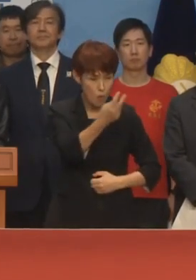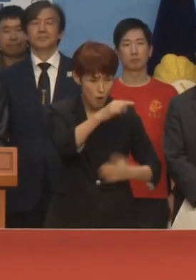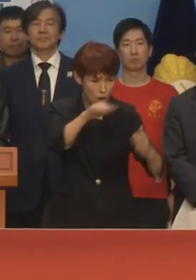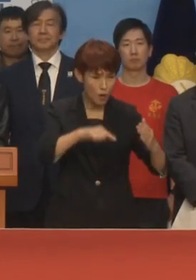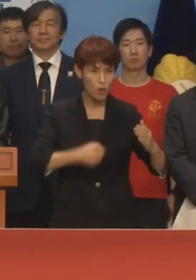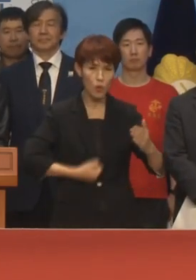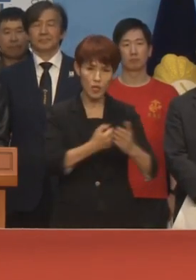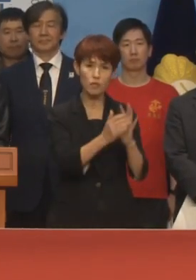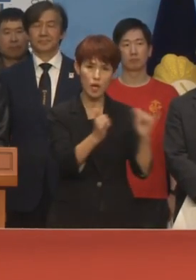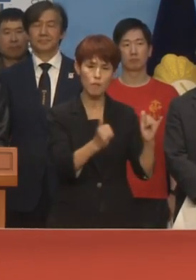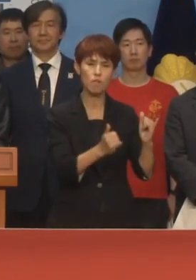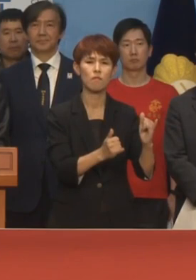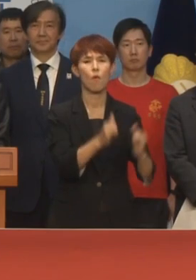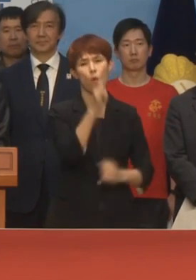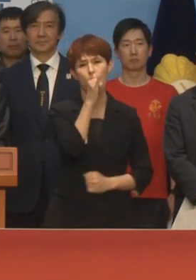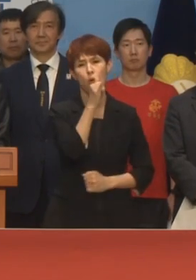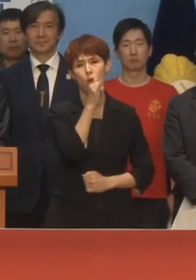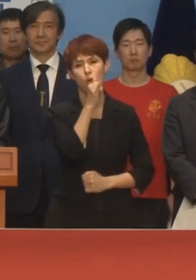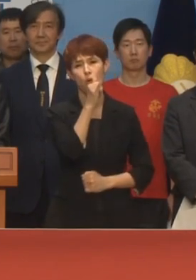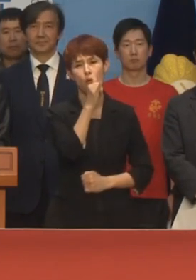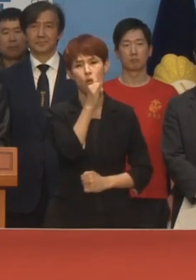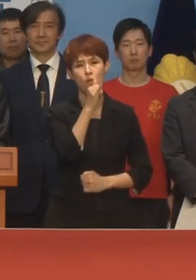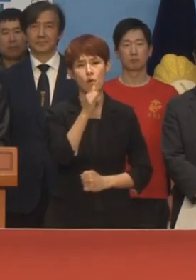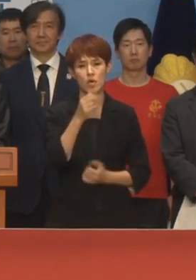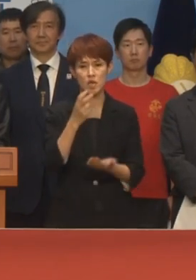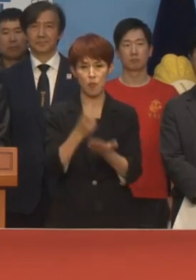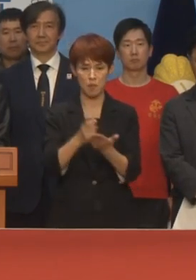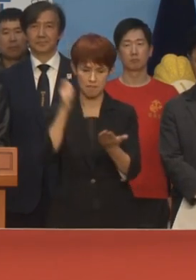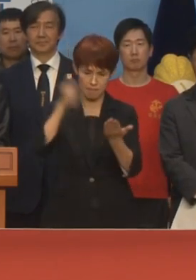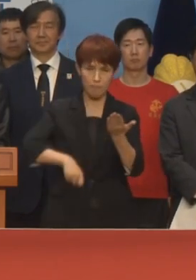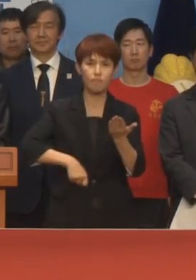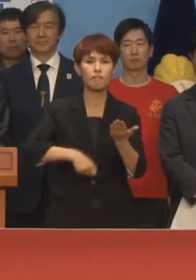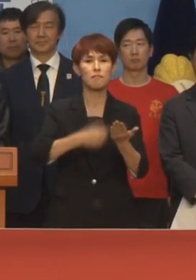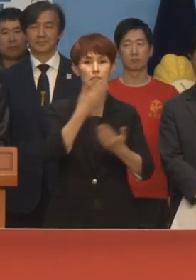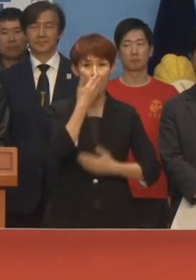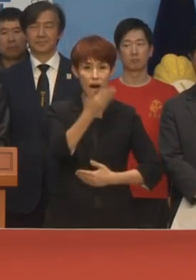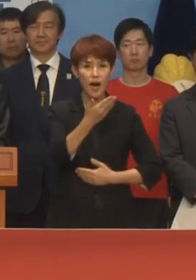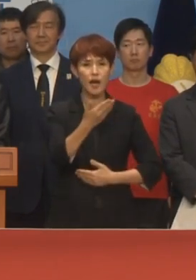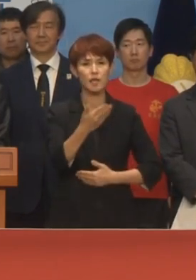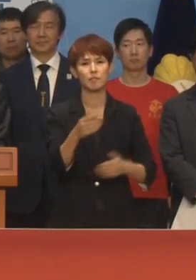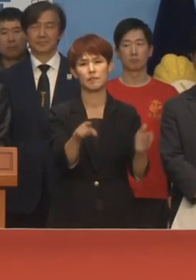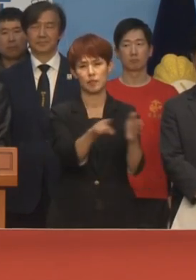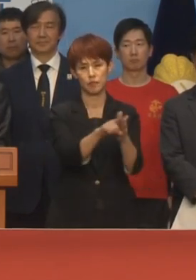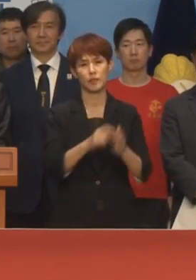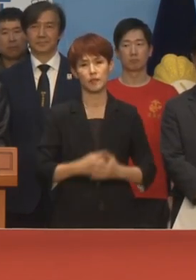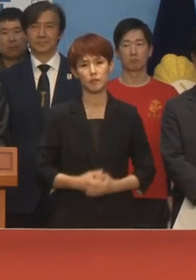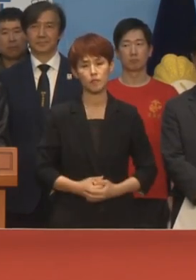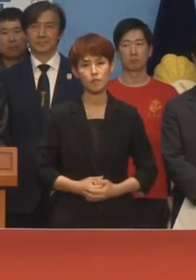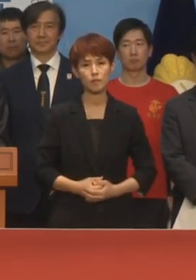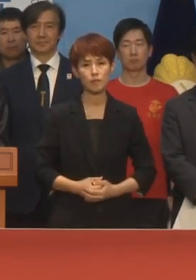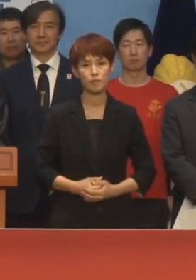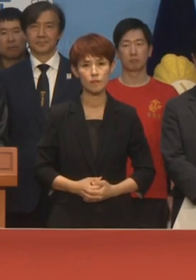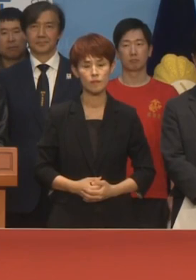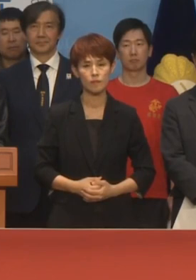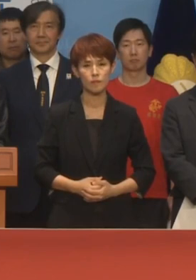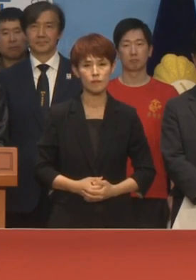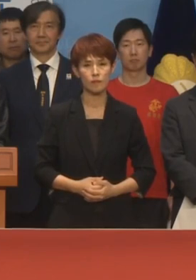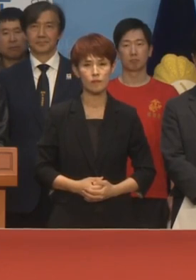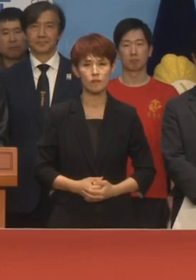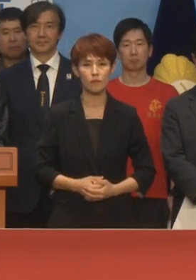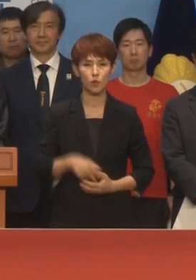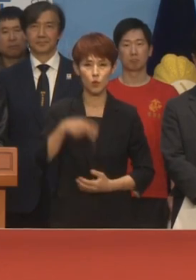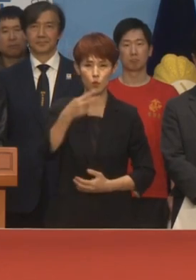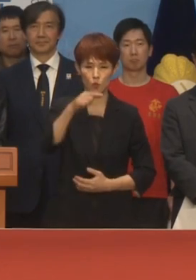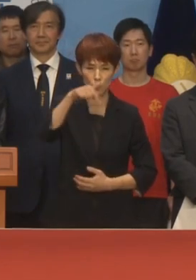충분히 나와서 이 법을 통과 주실 것이라고 저는 믿고 있습니다. 그리고 독소조항